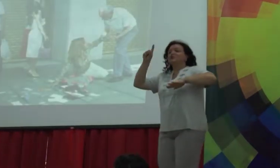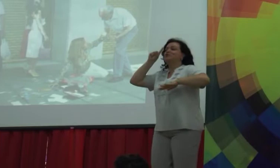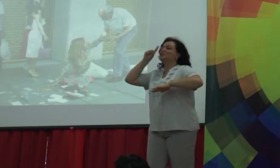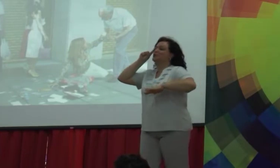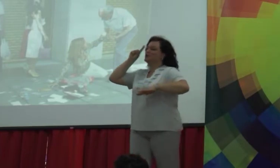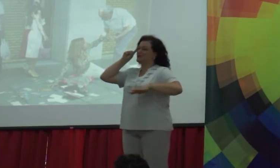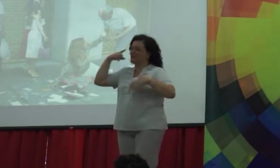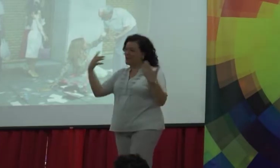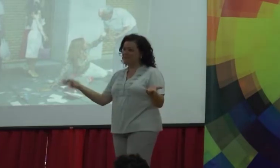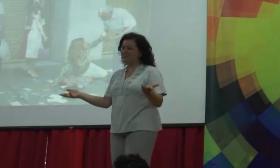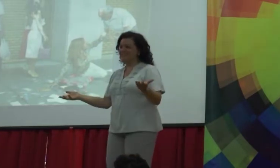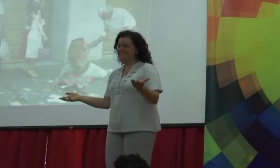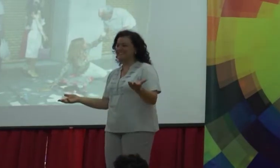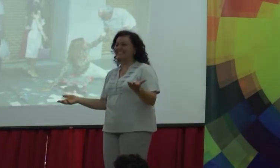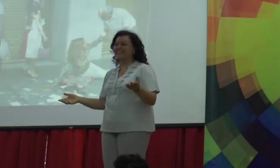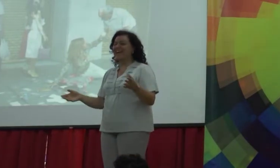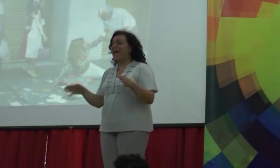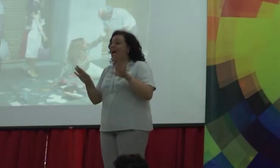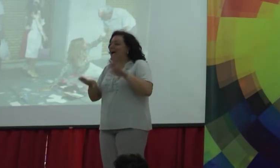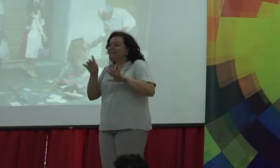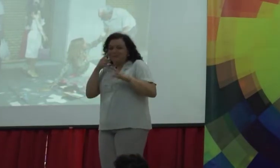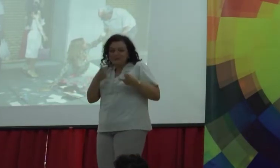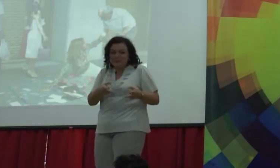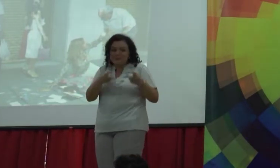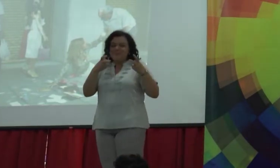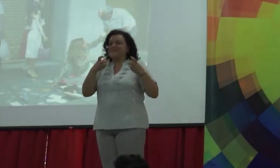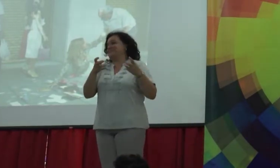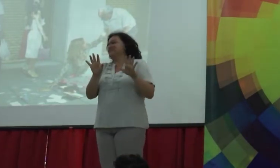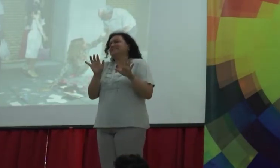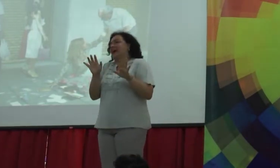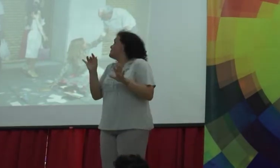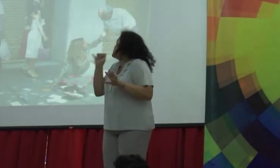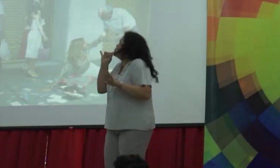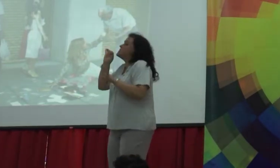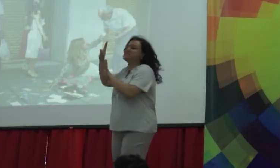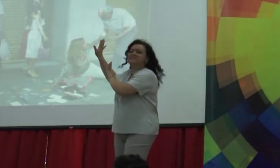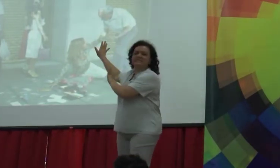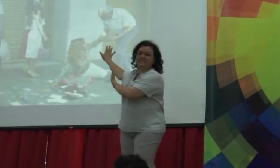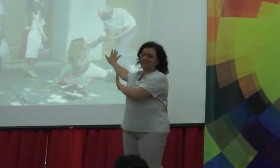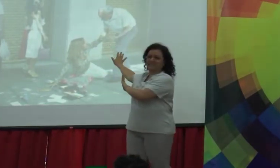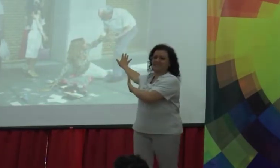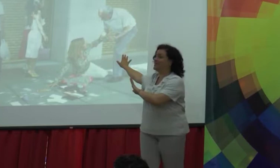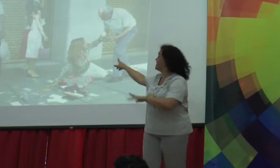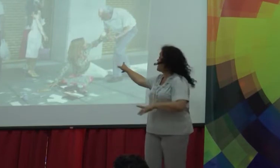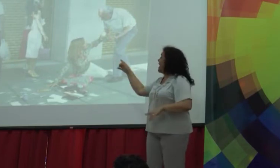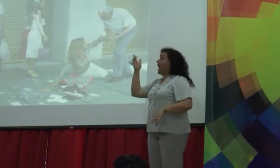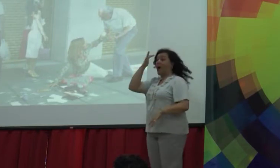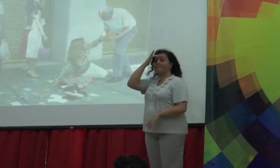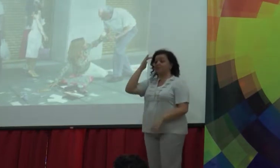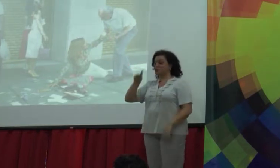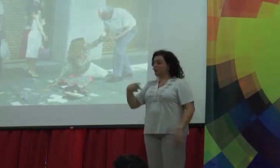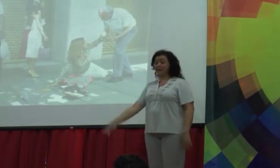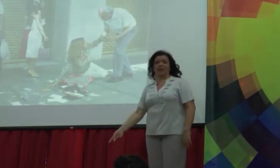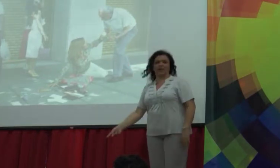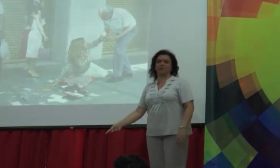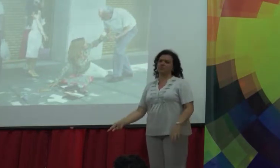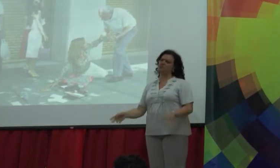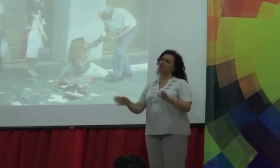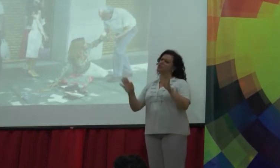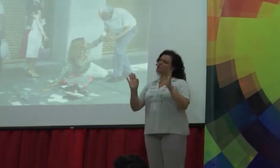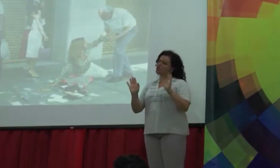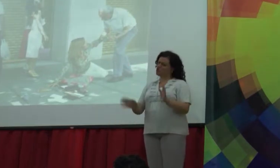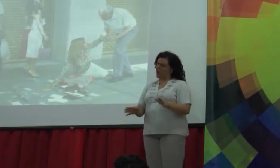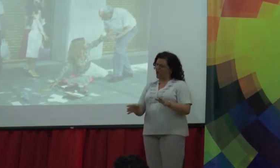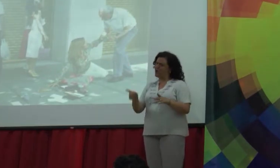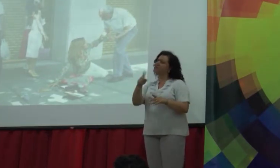E depende do que, às vezes, o que acontece. A gente percebe, por exemplo, nesse exemplo ali, a